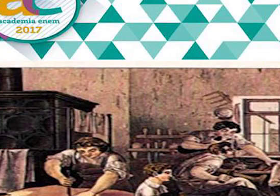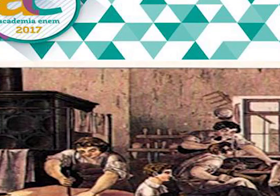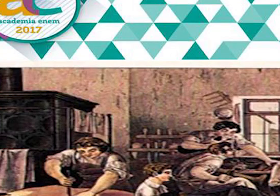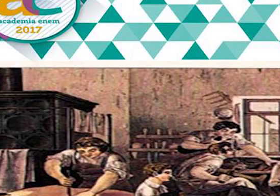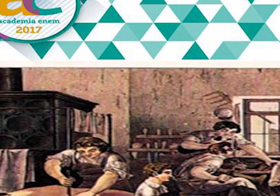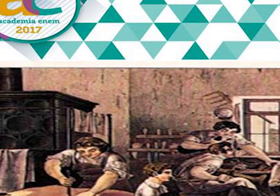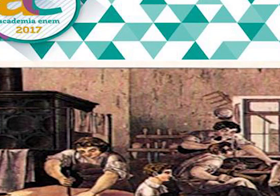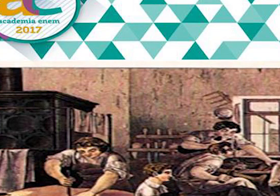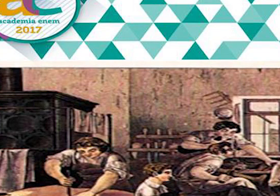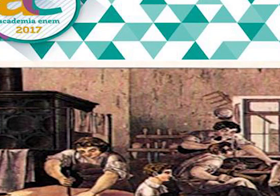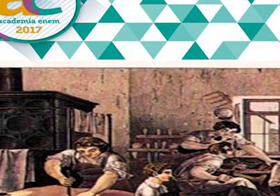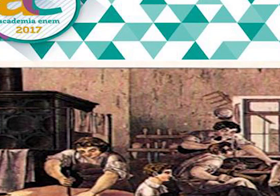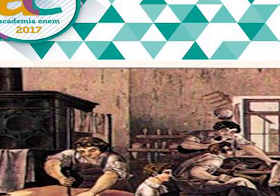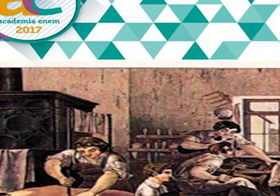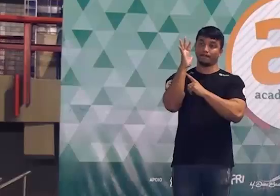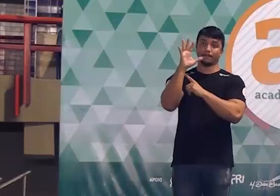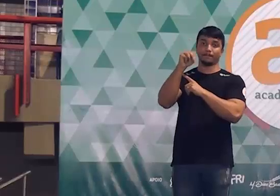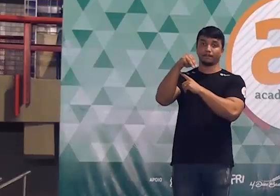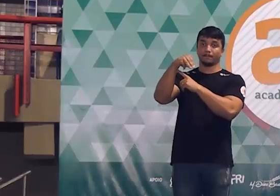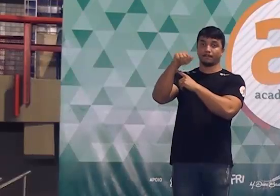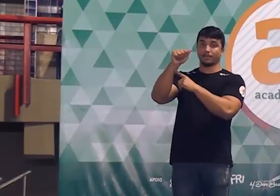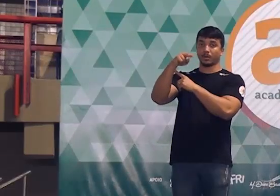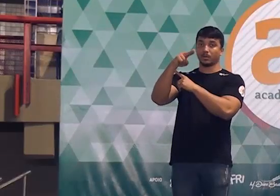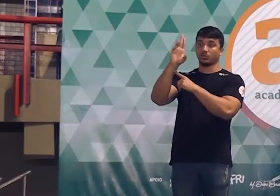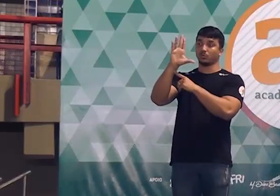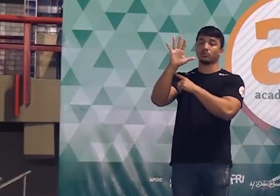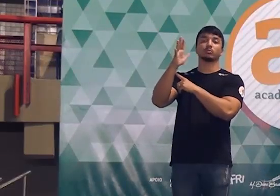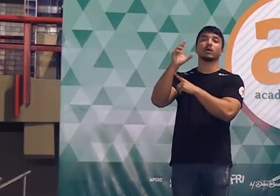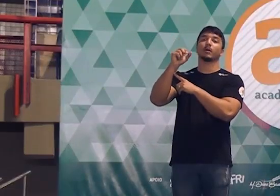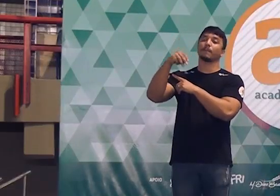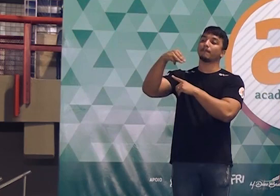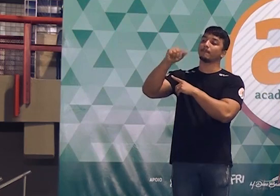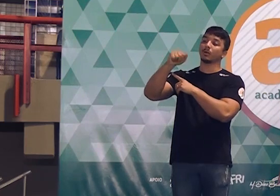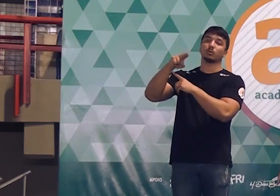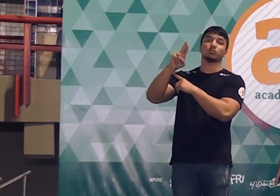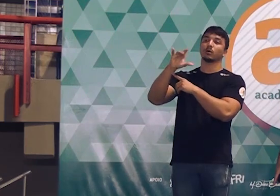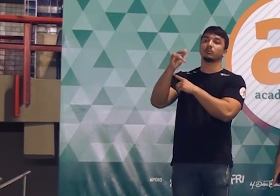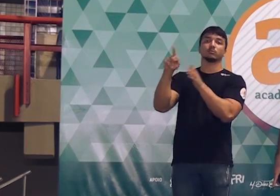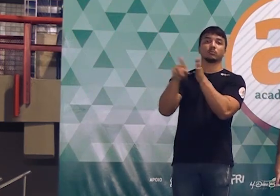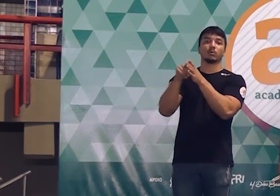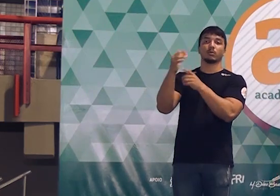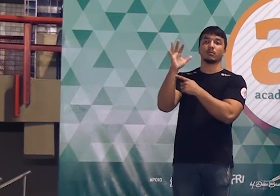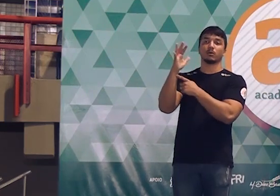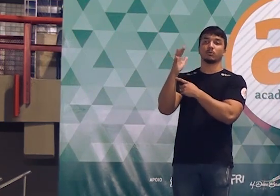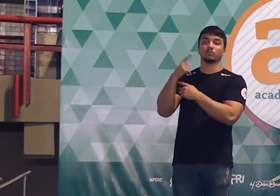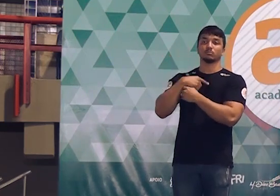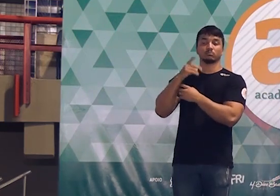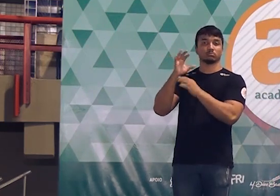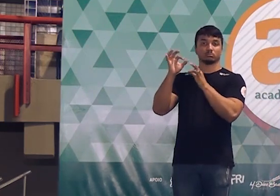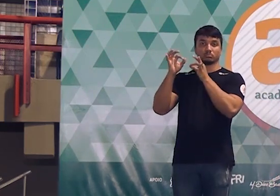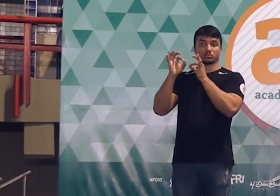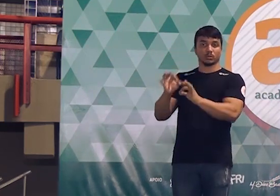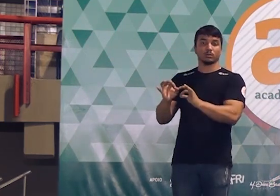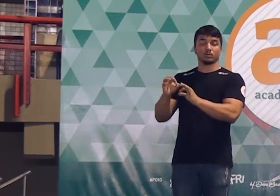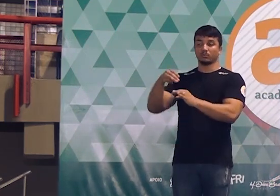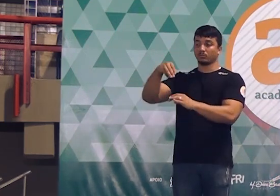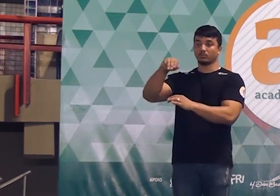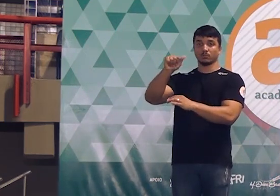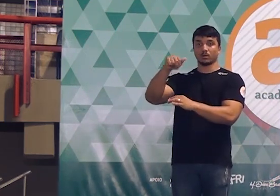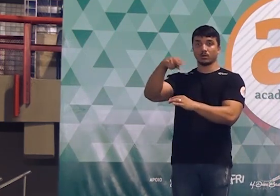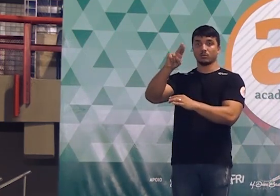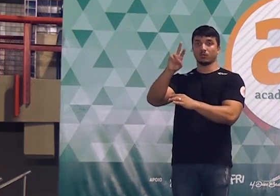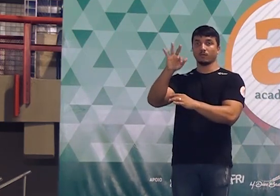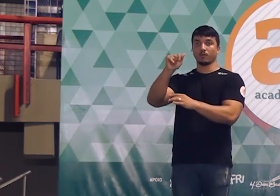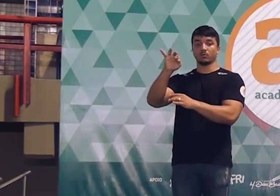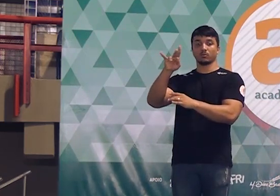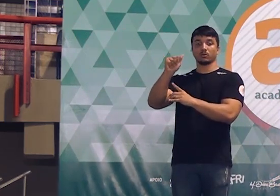olha para mim, manufatura. Mano é feito a mão, literalmente. E aí a moçada começou